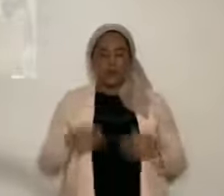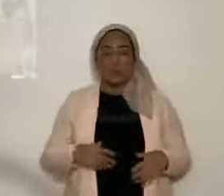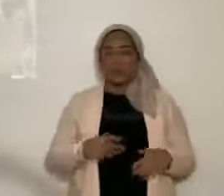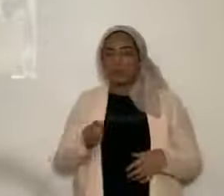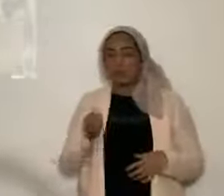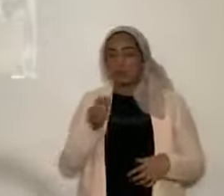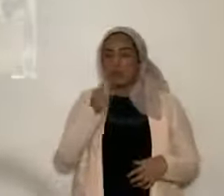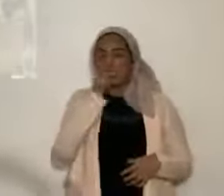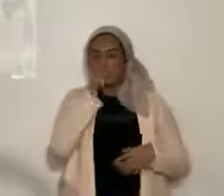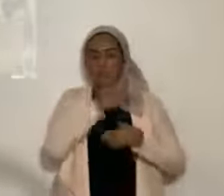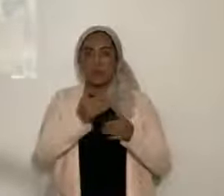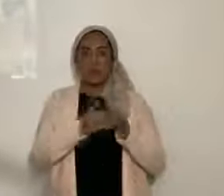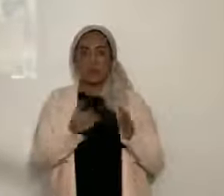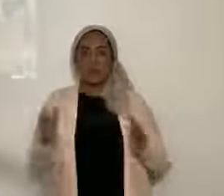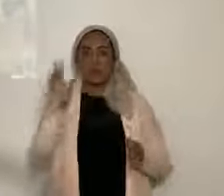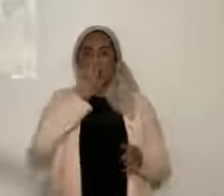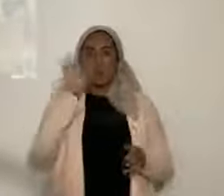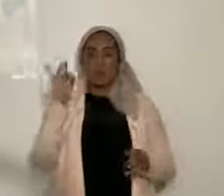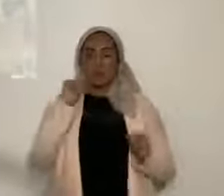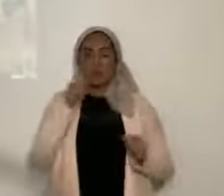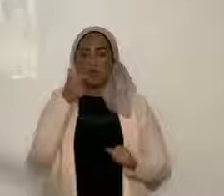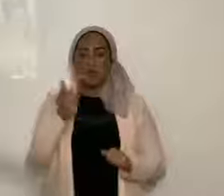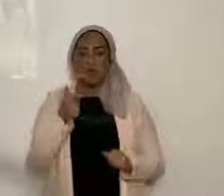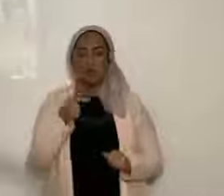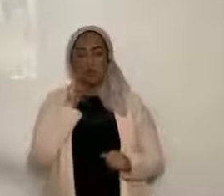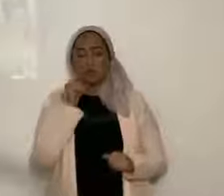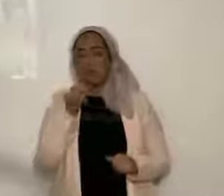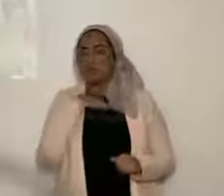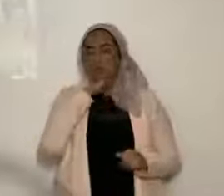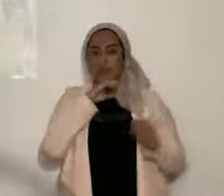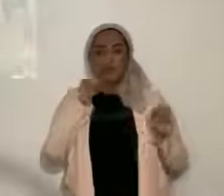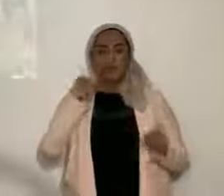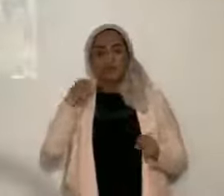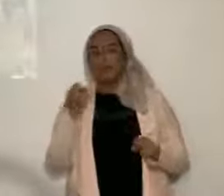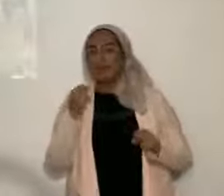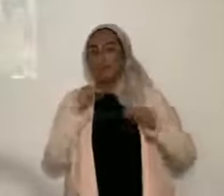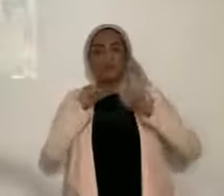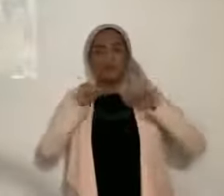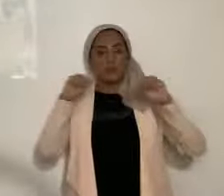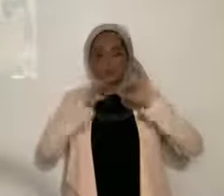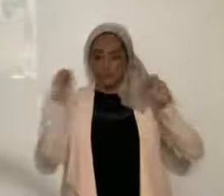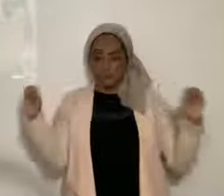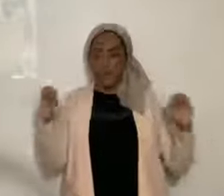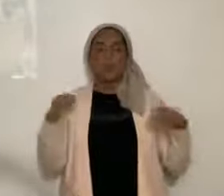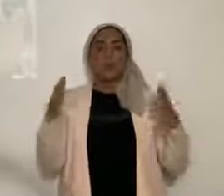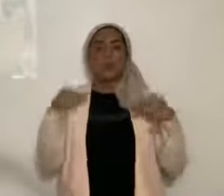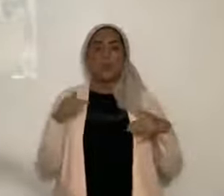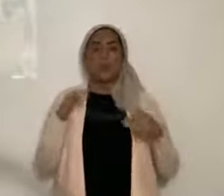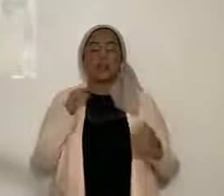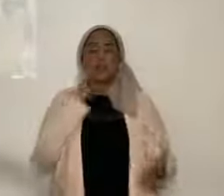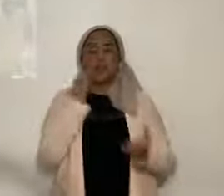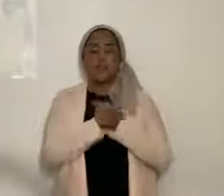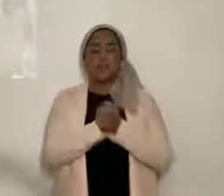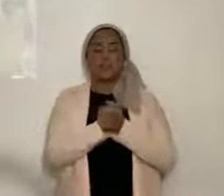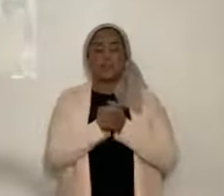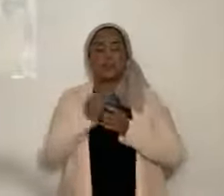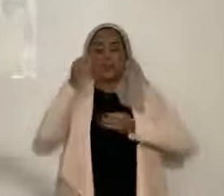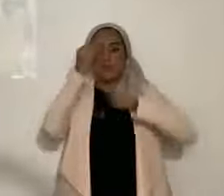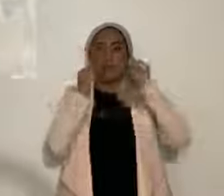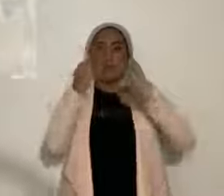kosher, recta final 38, lo pueden ver, o sea, no comemos cerdo, mariscos, etc. Entonces, es una novia ataviada para